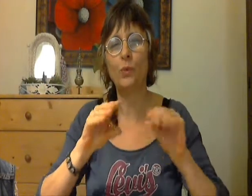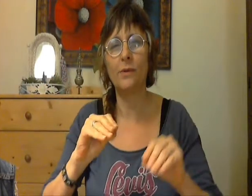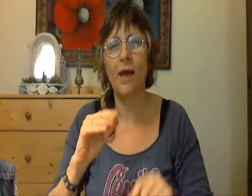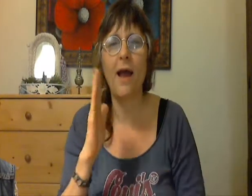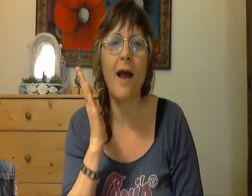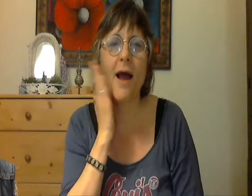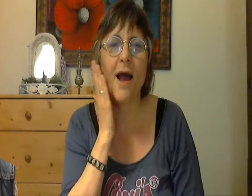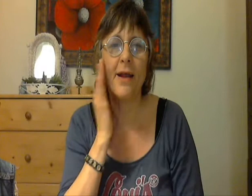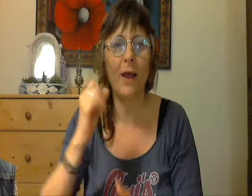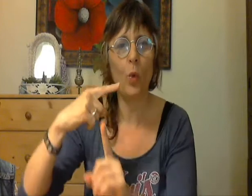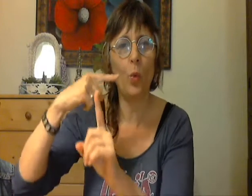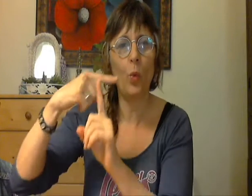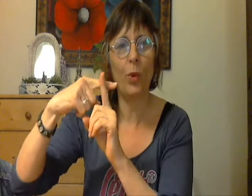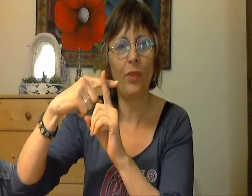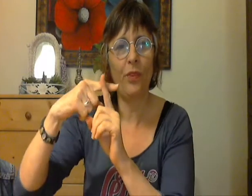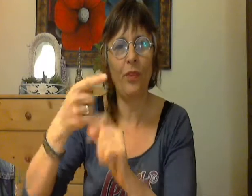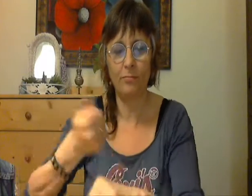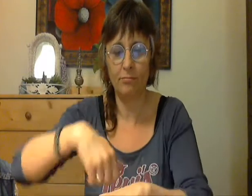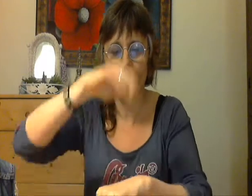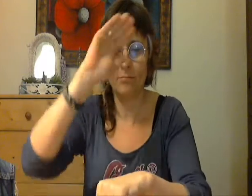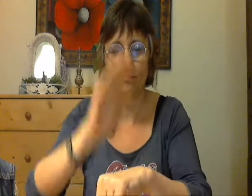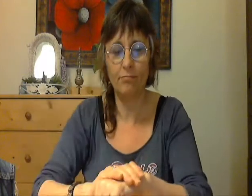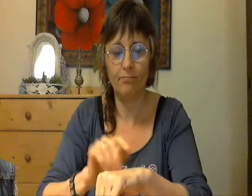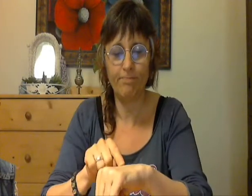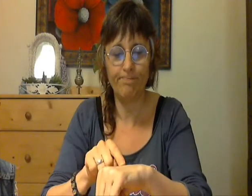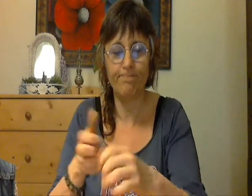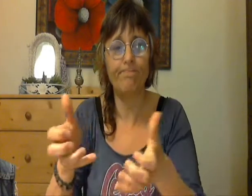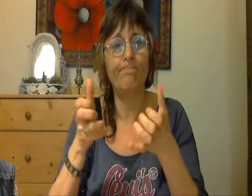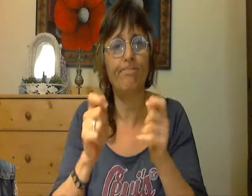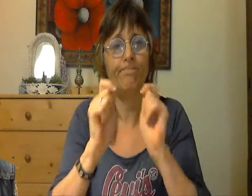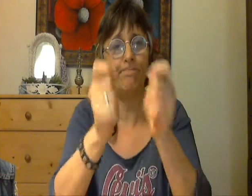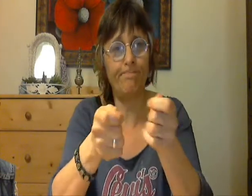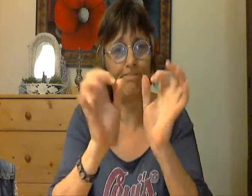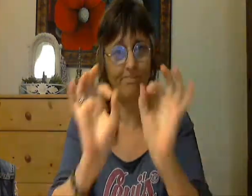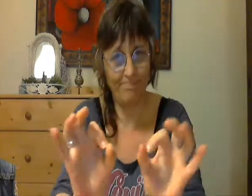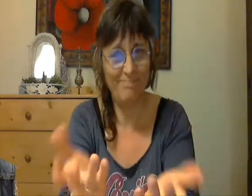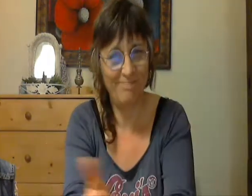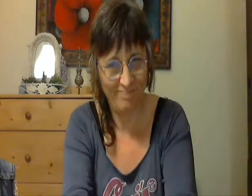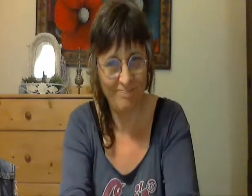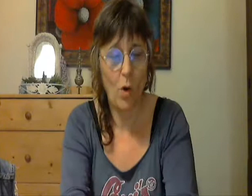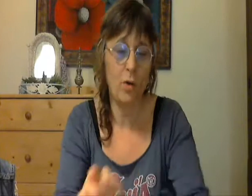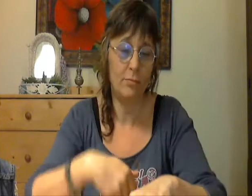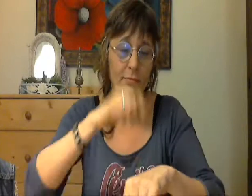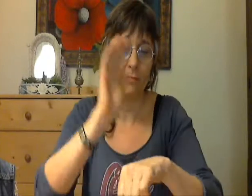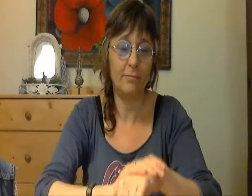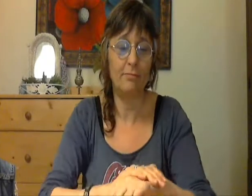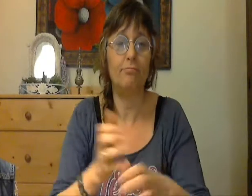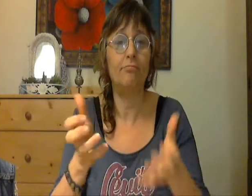Hoy 23, estamos en directo en la noche del fútbol, en la previa del Betis Getafe, que va a ser para las 10, a partir de ahora la Liga en 4, para lunes con partido a las 10 de la